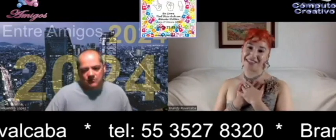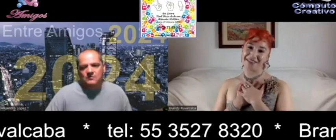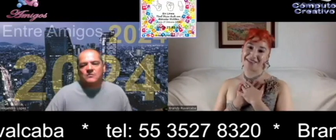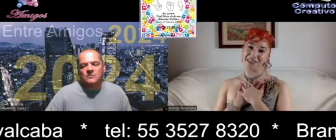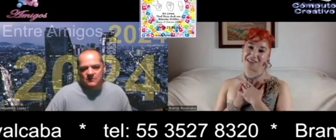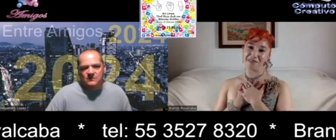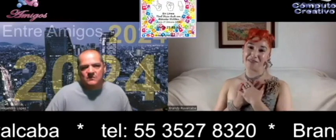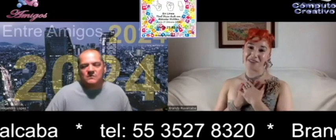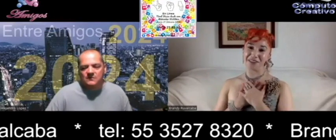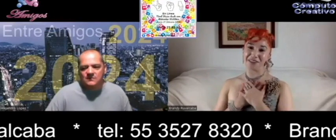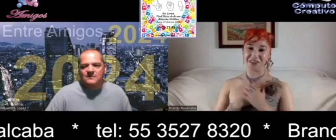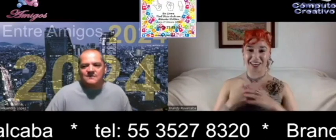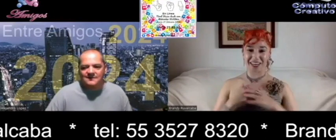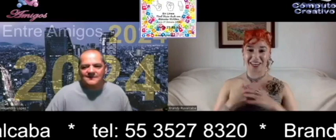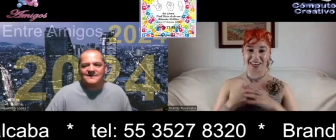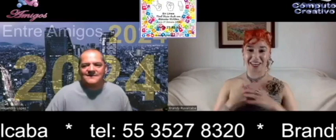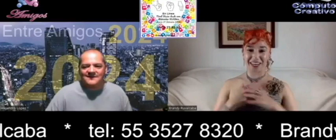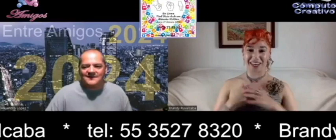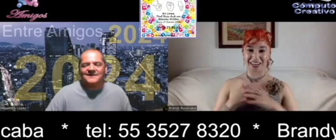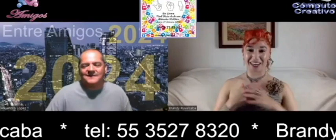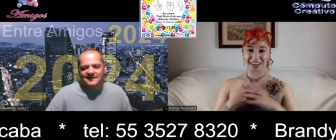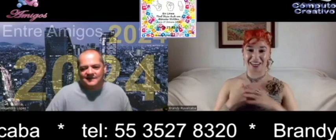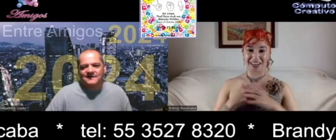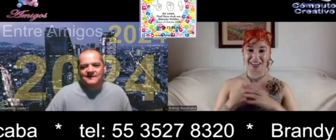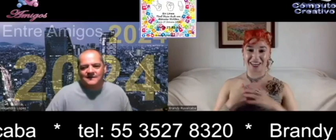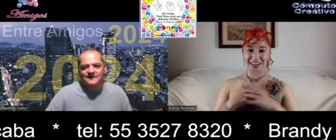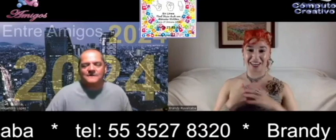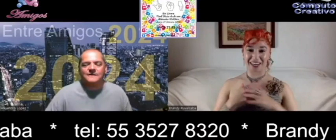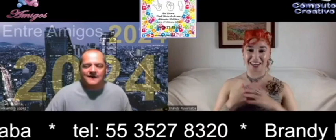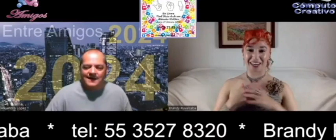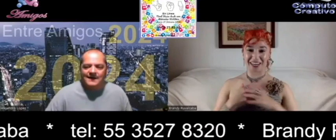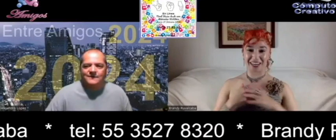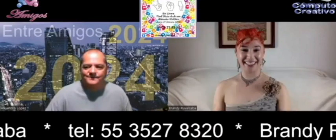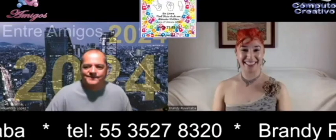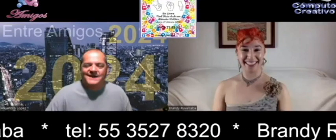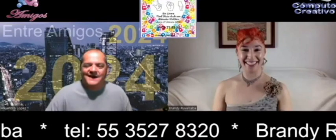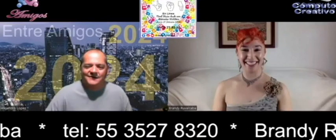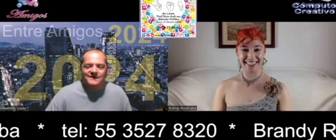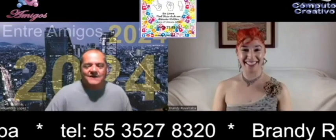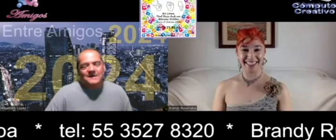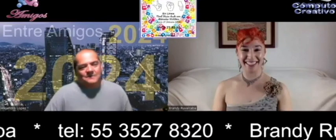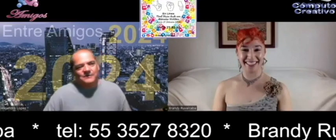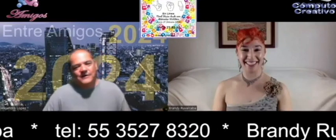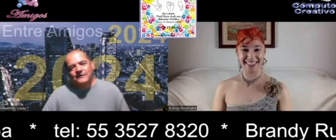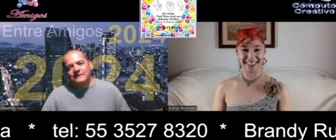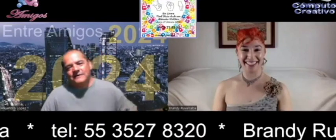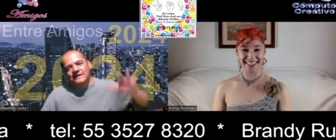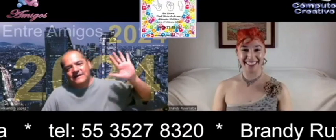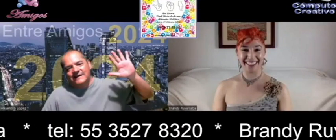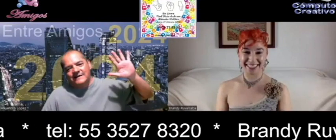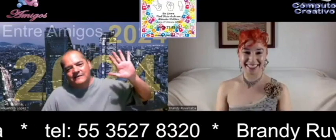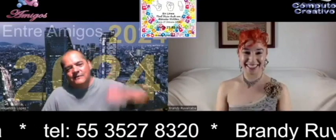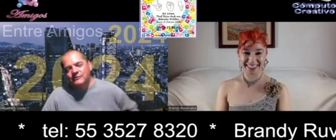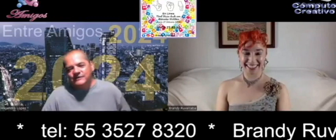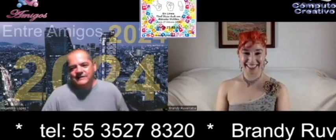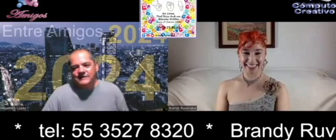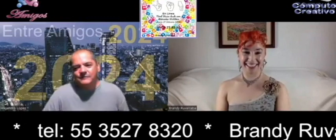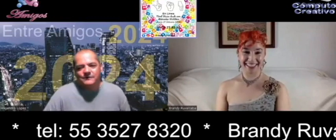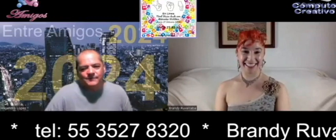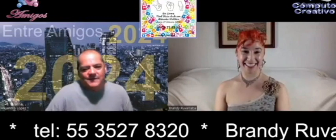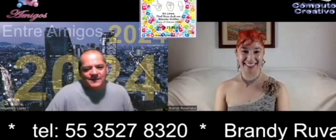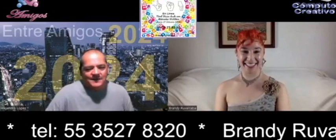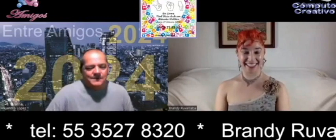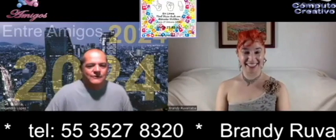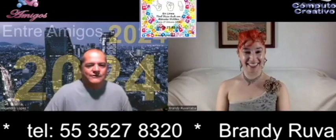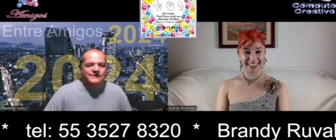ustedes mismos o regálenselo a alguien. Claro, claro. Pues bueno, te agradezco